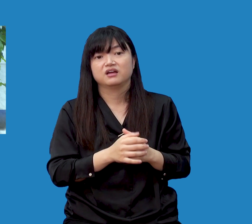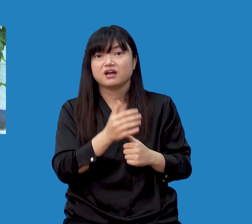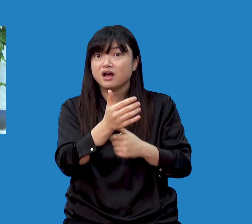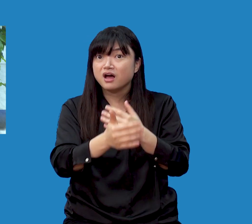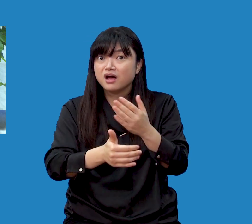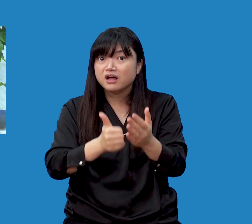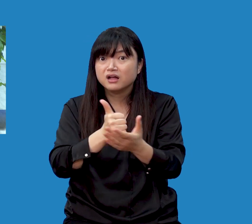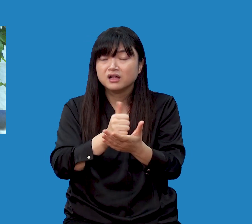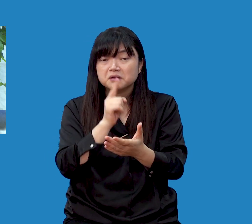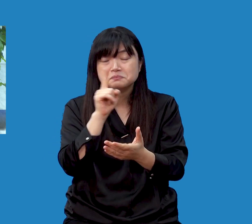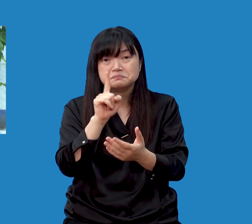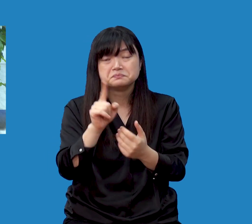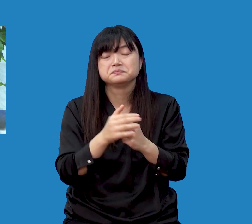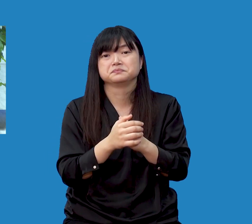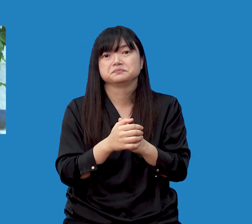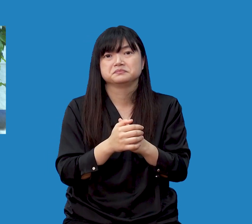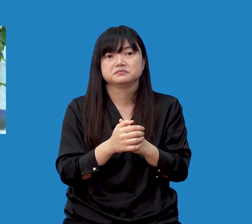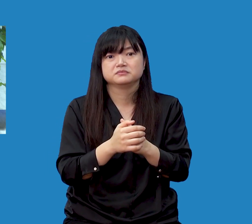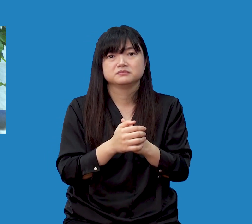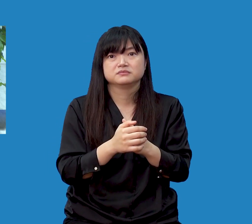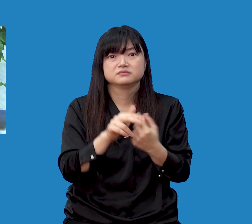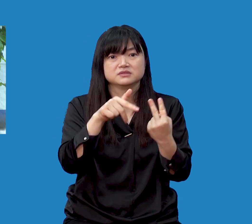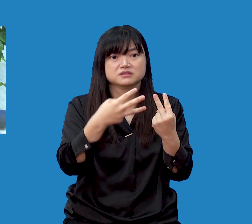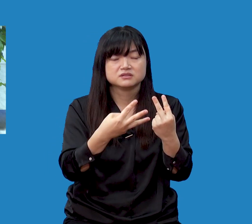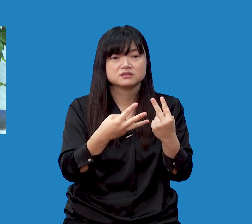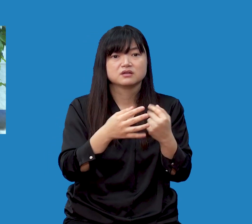하나님은 뭘 하십니까? 2절에